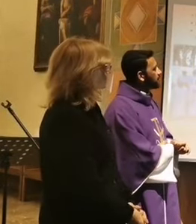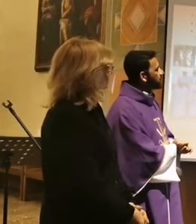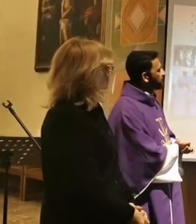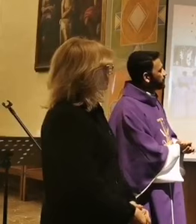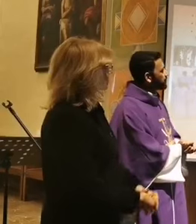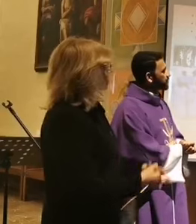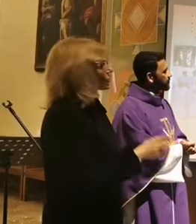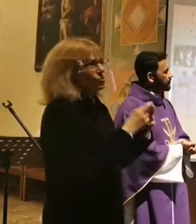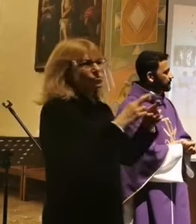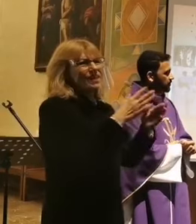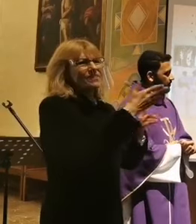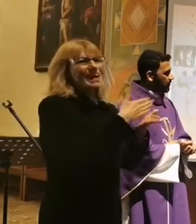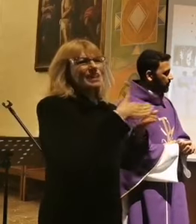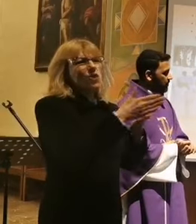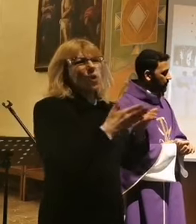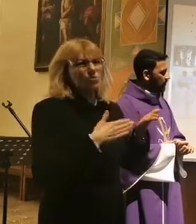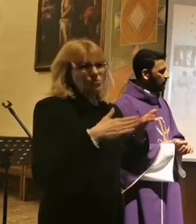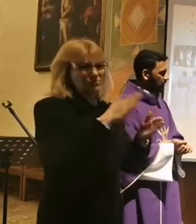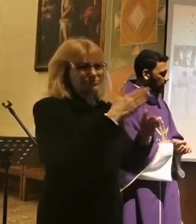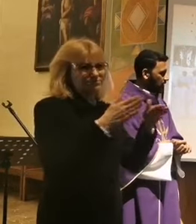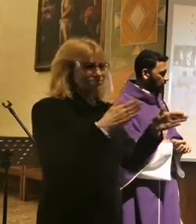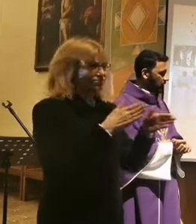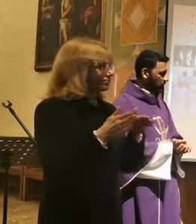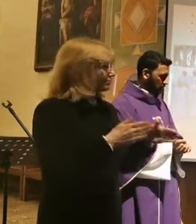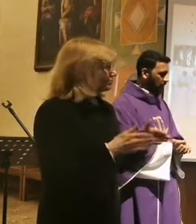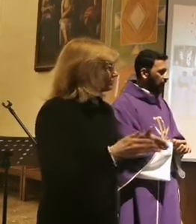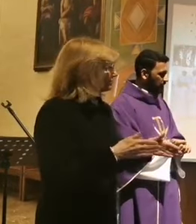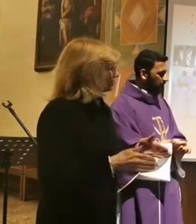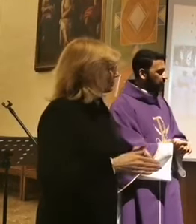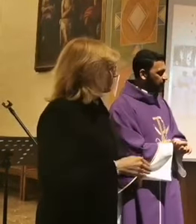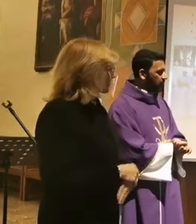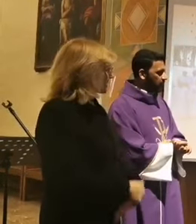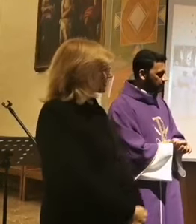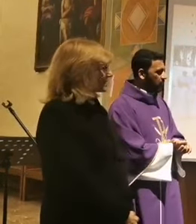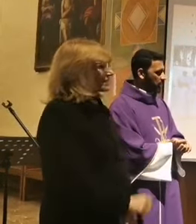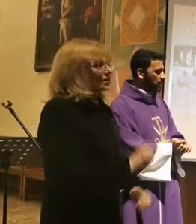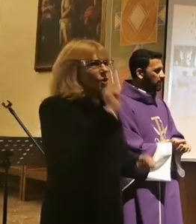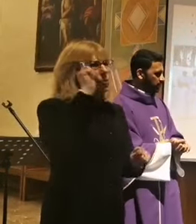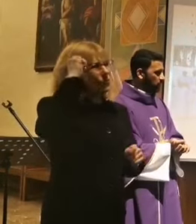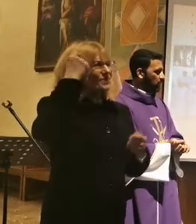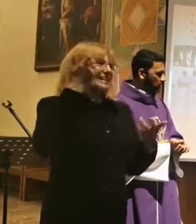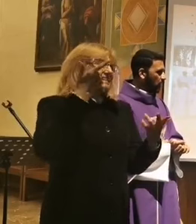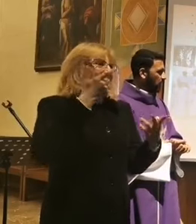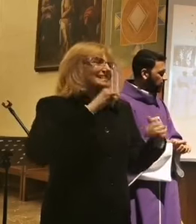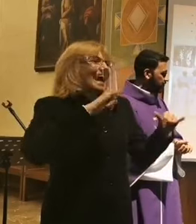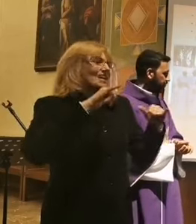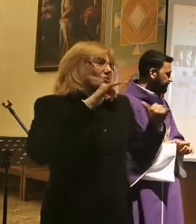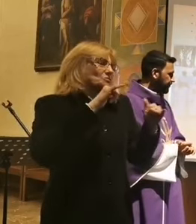I za chwilę będzie w różnych rytach. Tu jest zdjęcie episkopatu Indii.